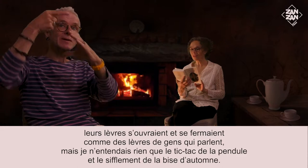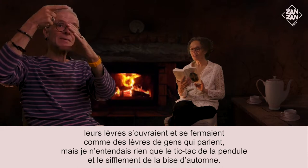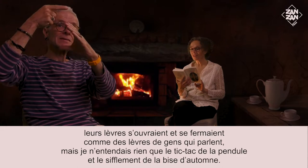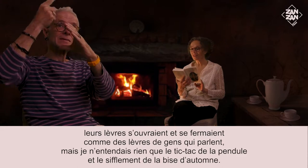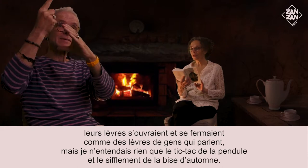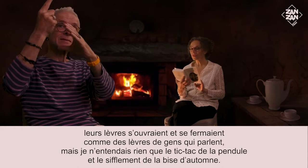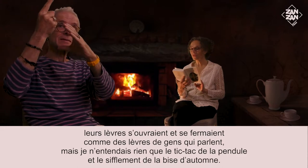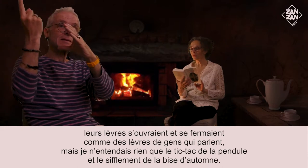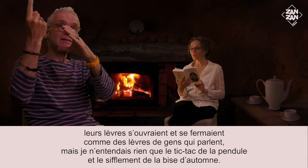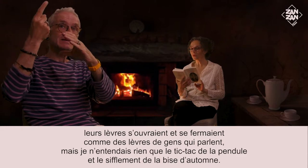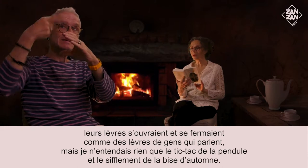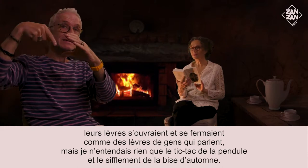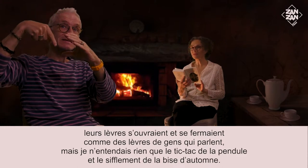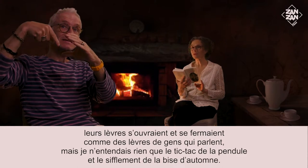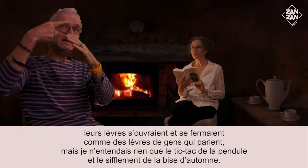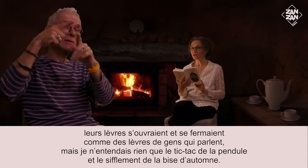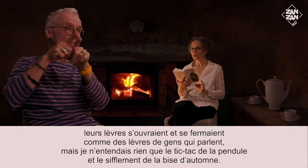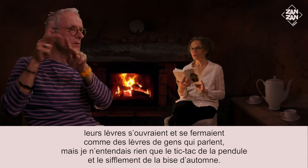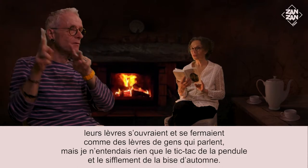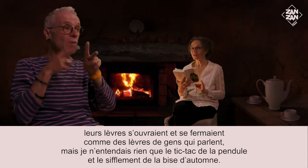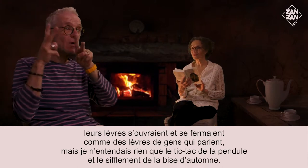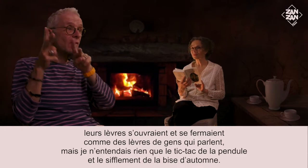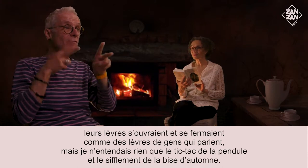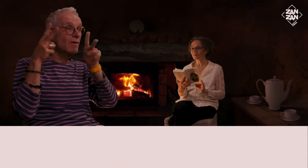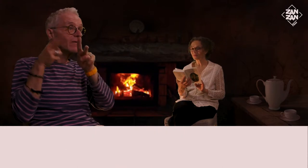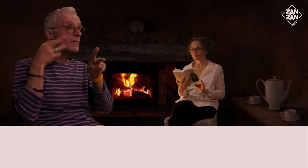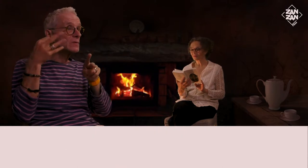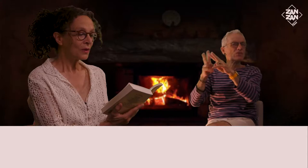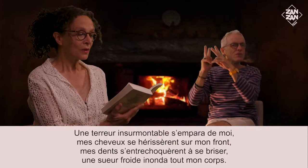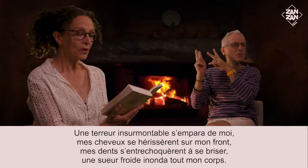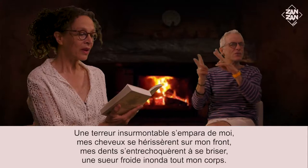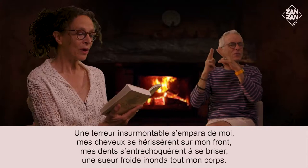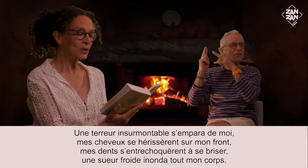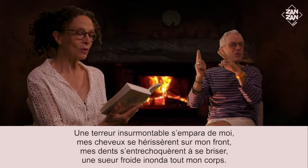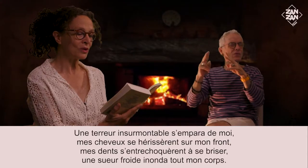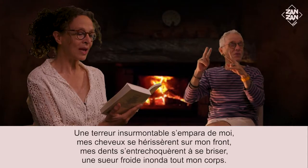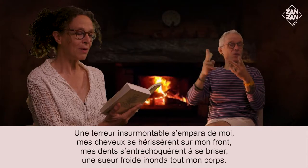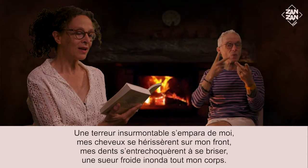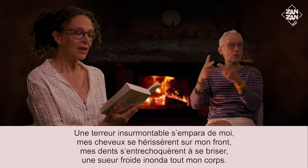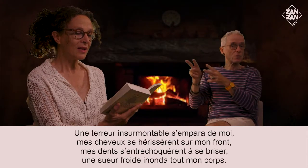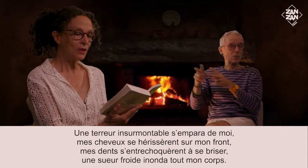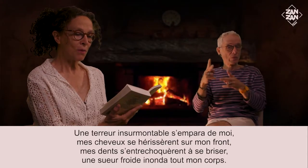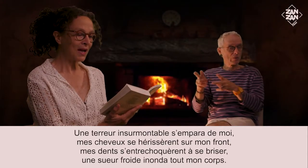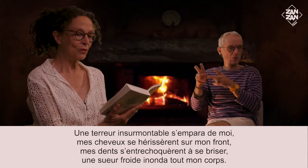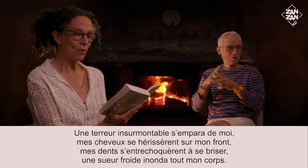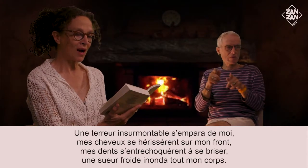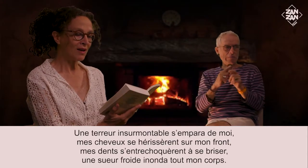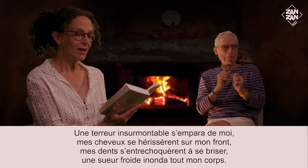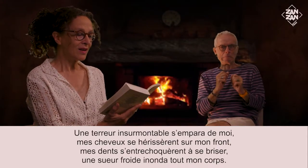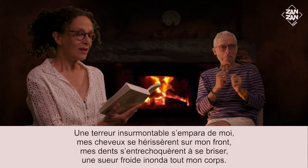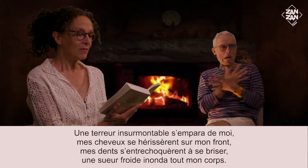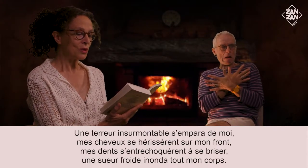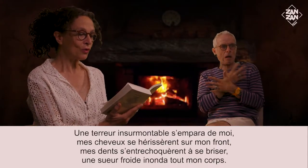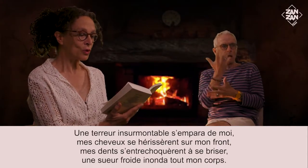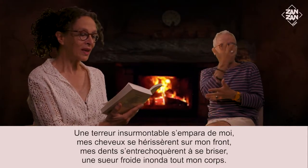pendule et le sifflement de la bise d'automne. Une terreur insurmontable s'empara de moi.